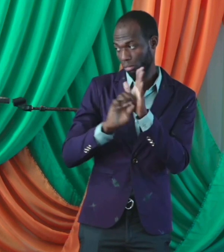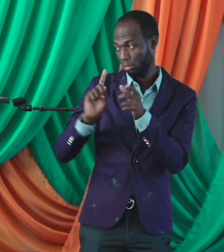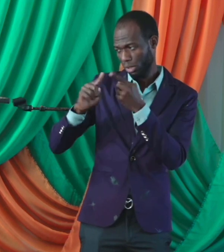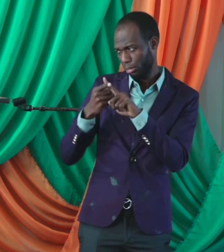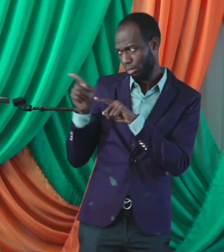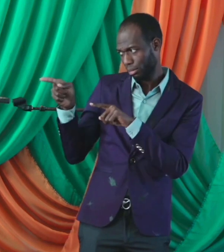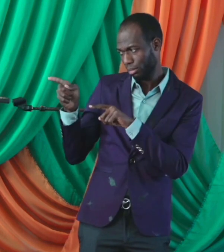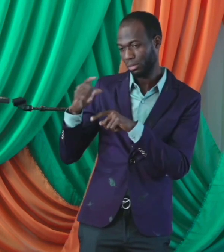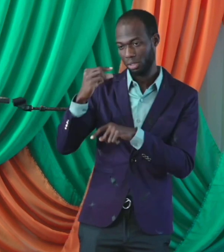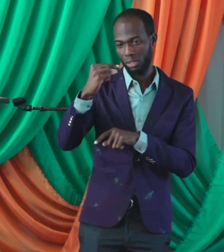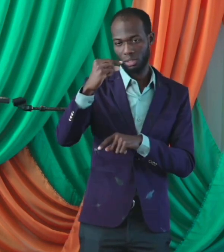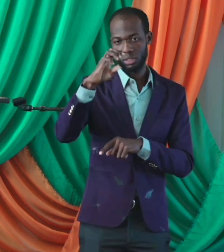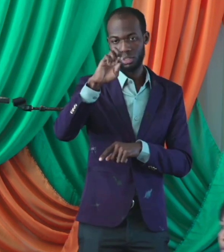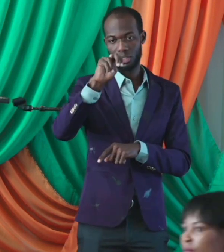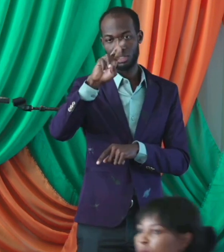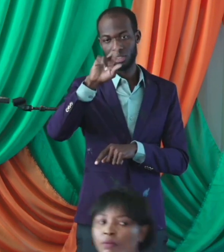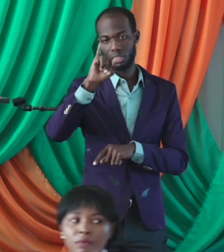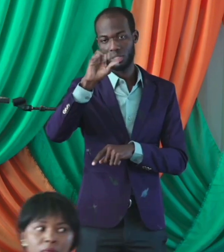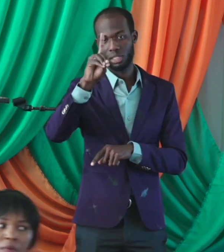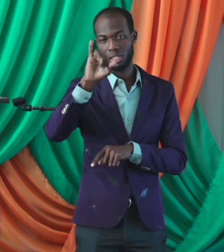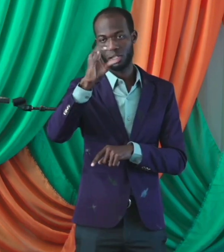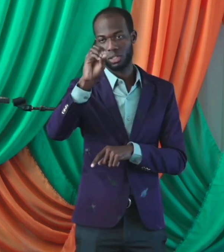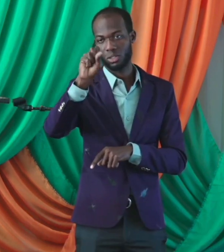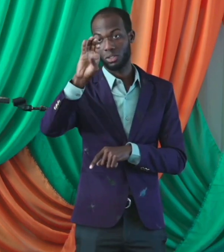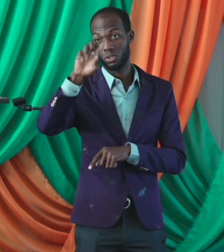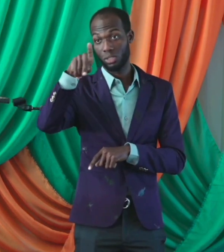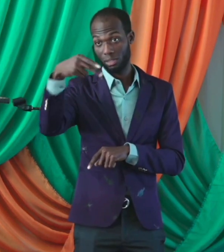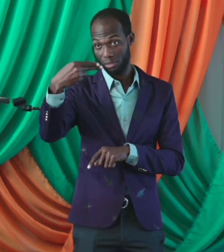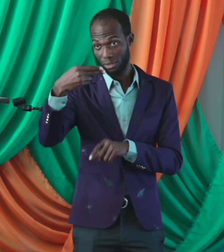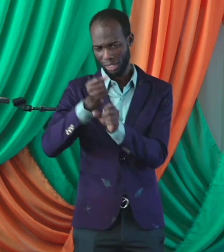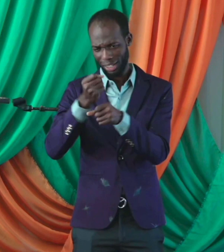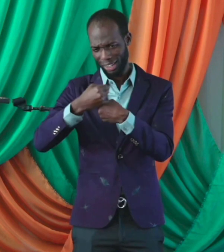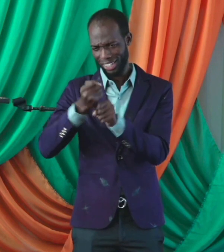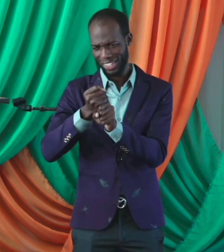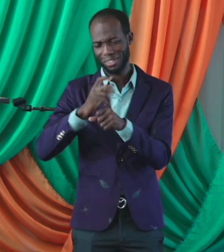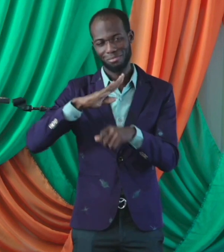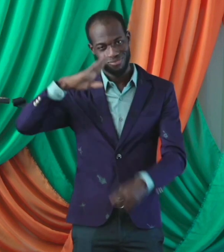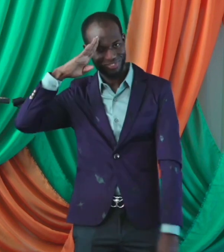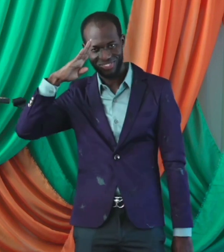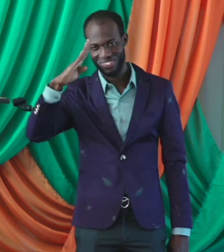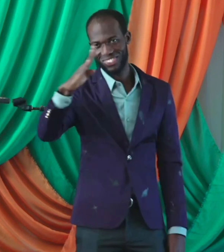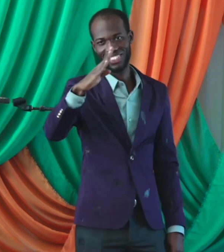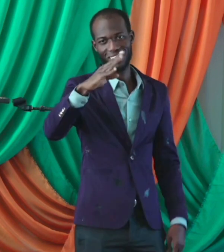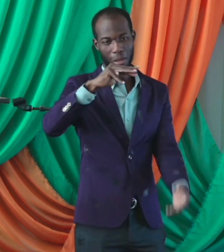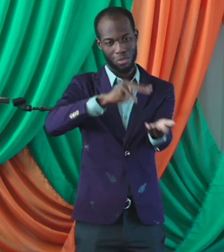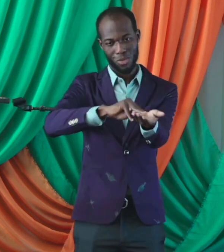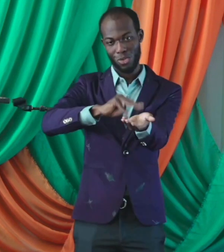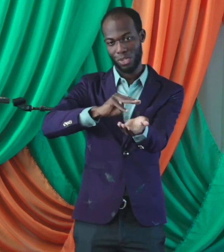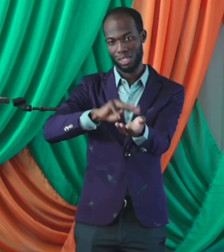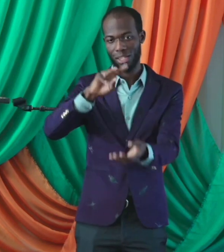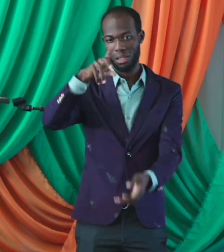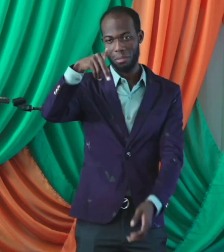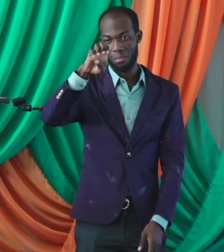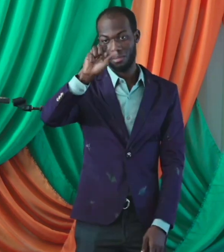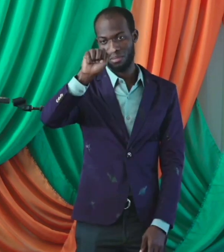Zemim, Jonas Joseph, pour l'initiative qu'il prend là. Je vais saluer tout, Dr. Michel